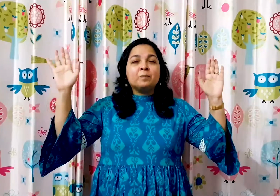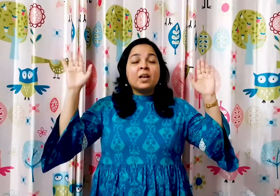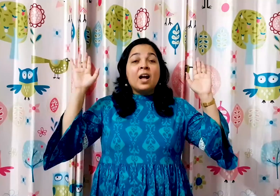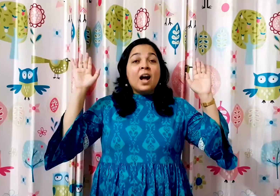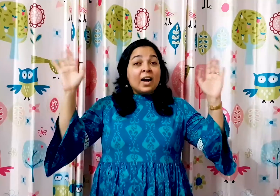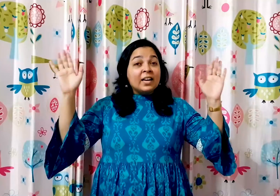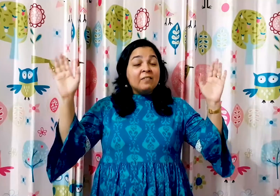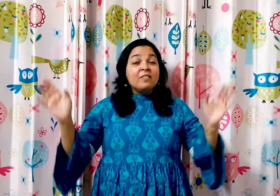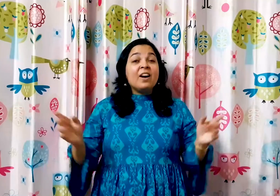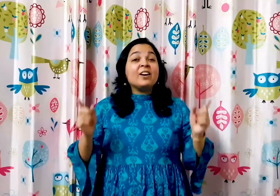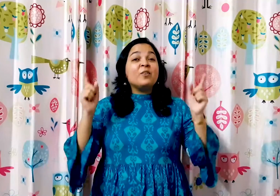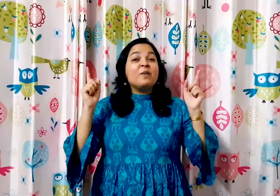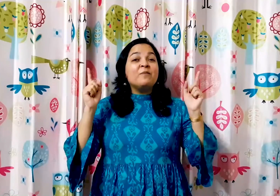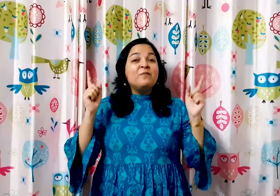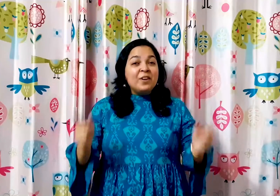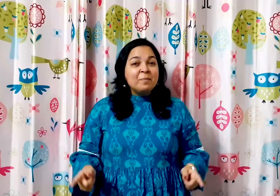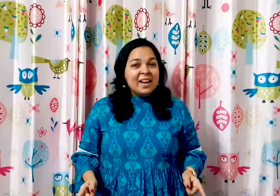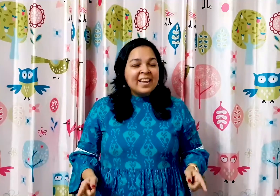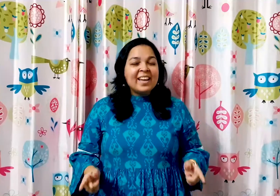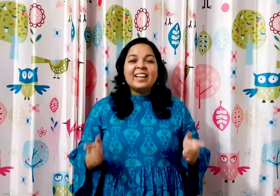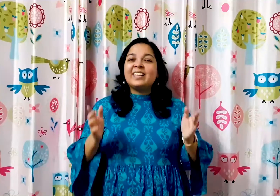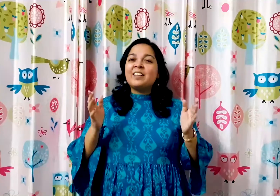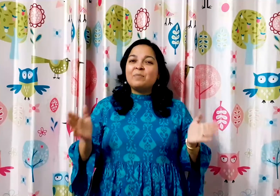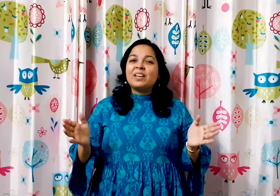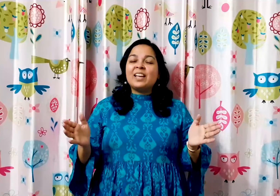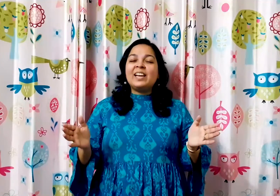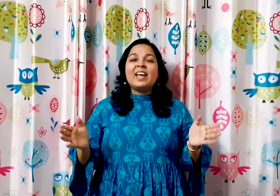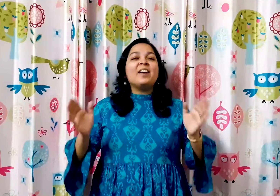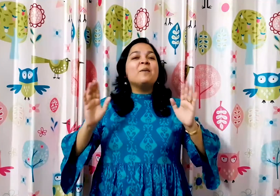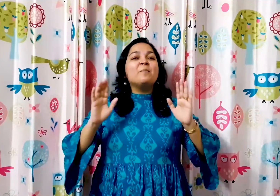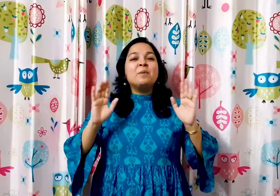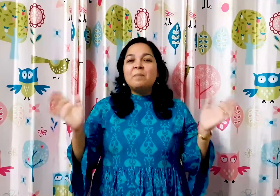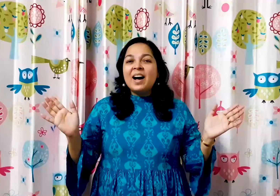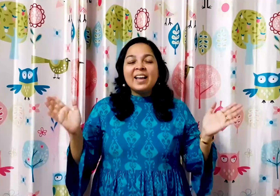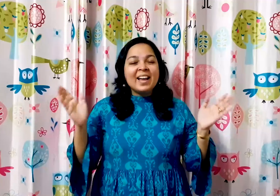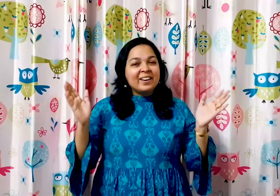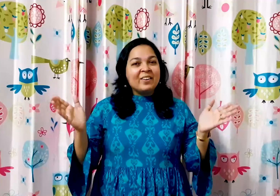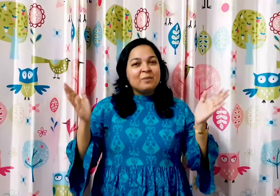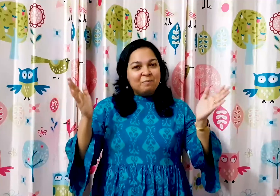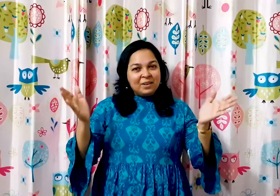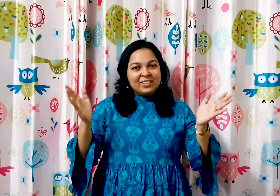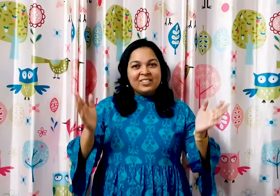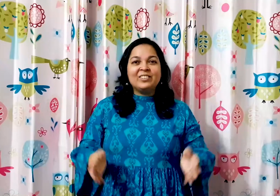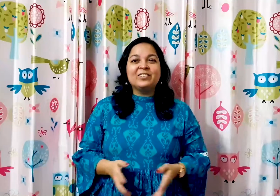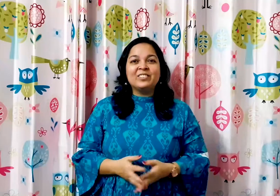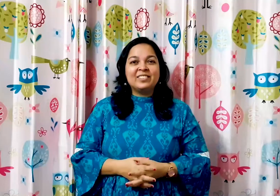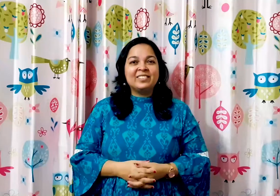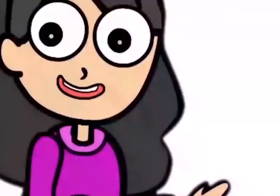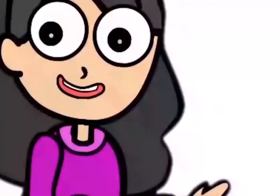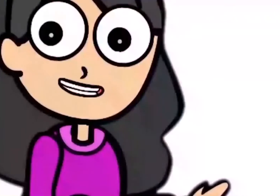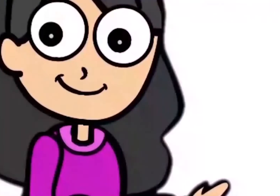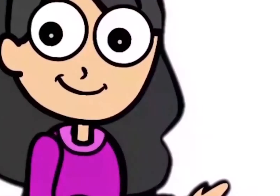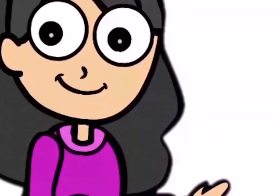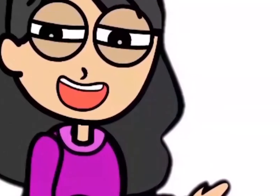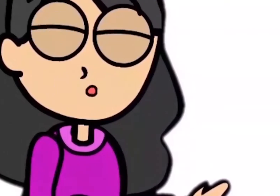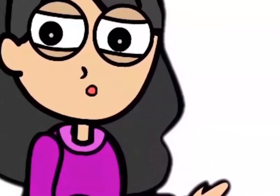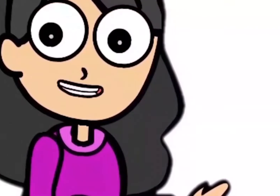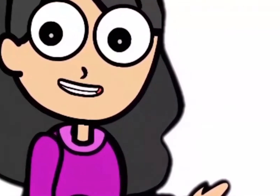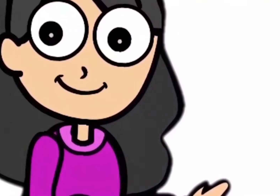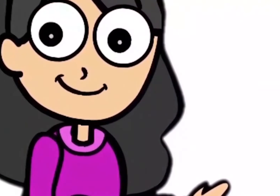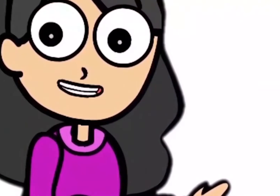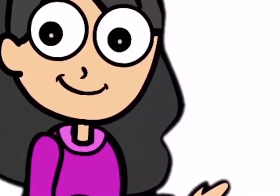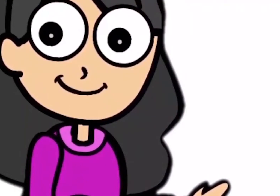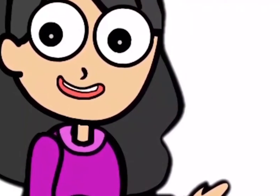आमेन अगले रविवार को हम फिर मिलेंगे तब तक के लिए बाय एंड गॉड ब्लेस यू मुझे पता